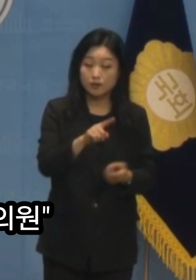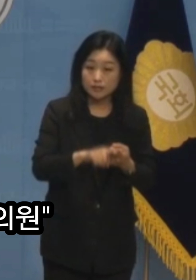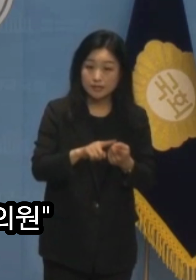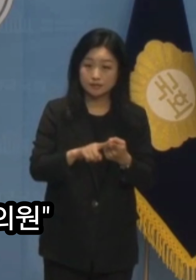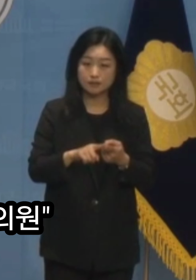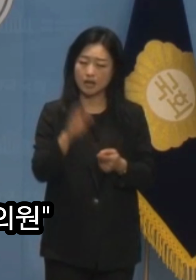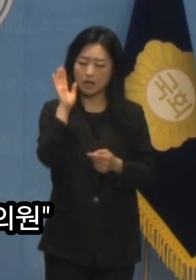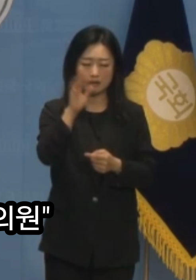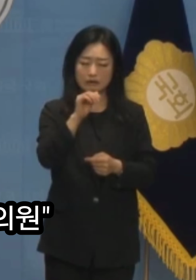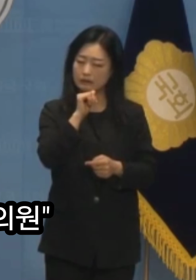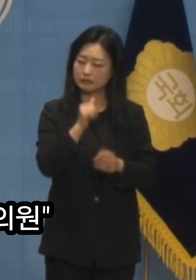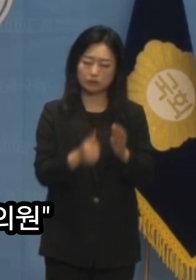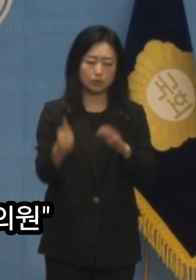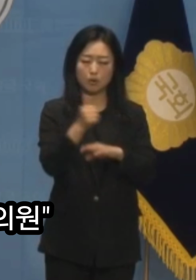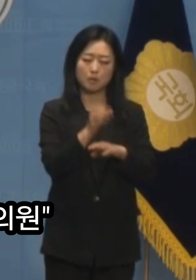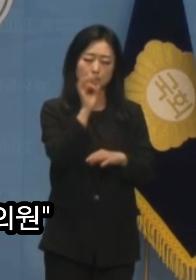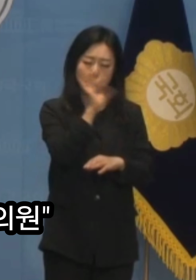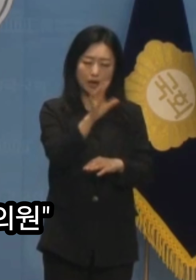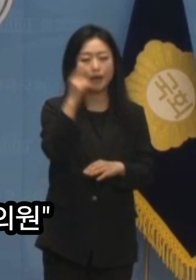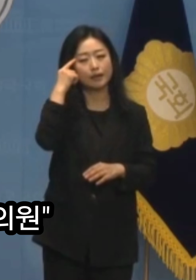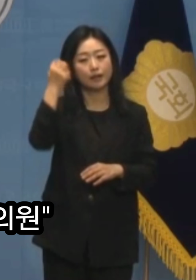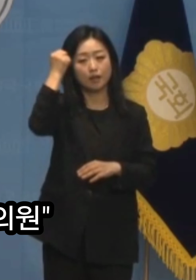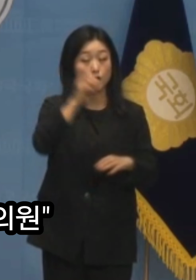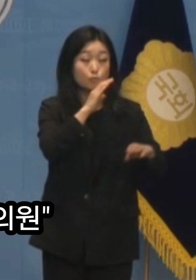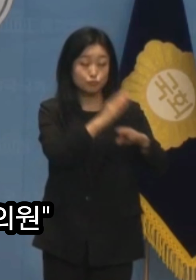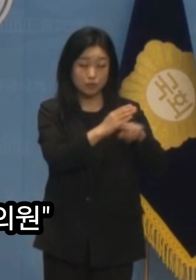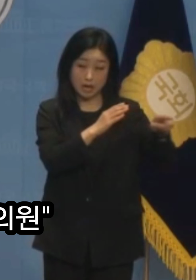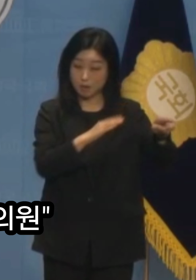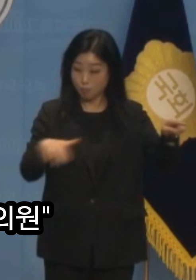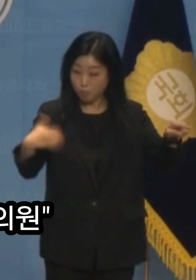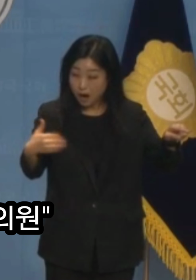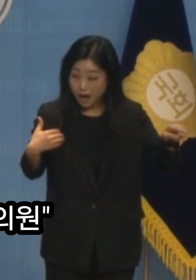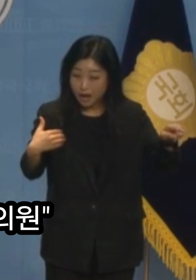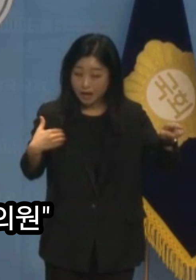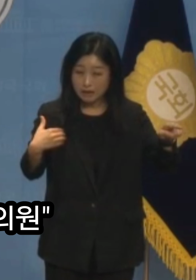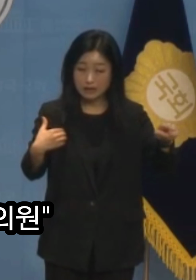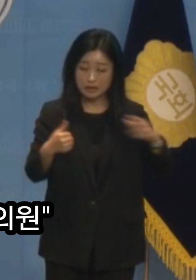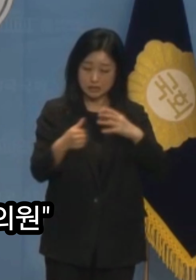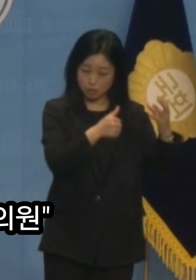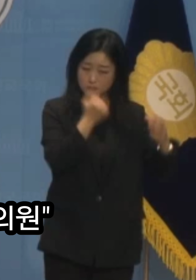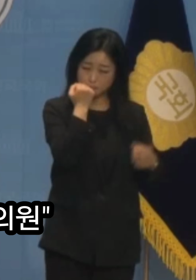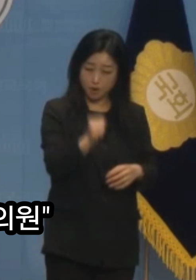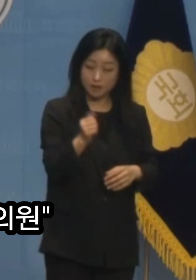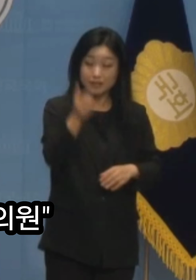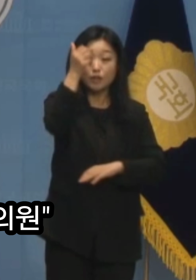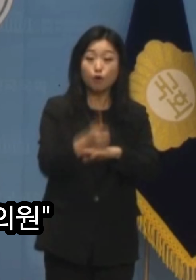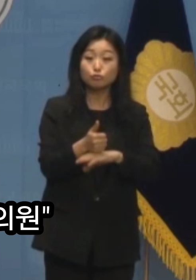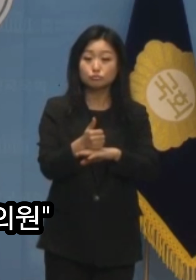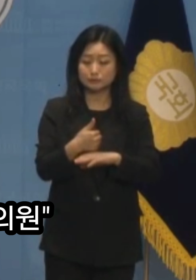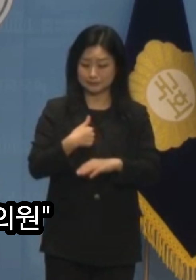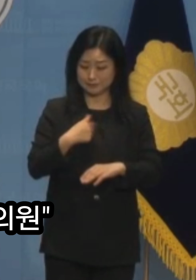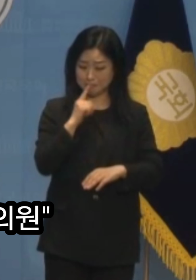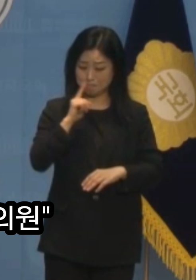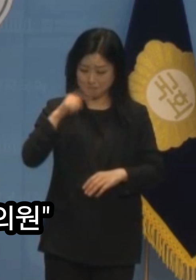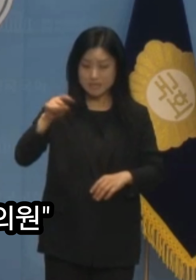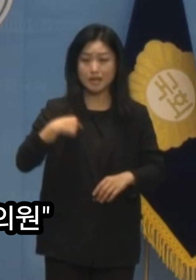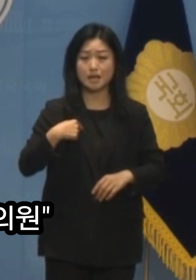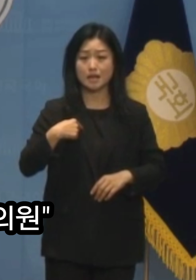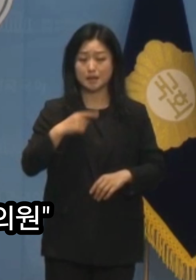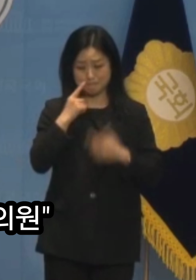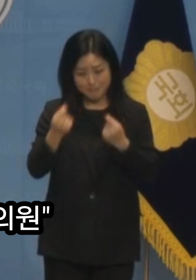결코 성공하지 못할 것이다 북한이 어떤 자들인지 모르고기만 당한다고 생각했는데 지금 증명되지